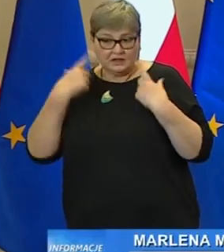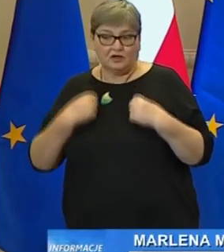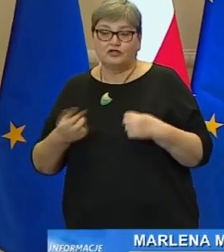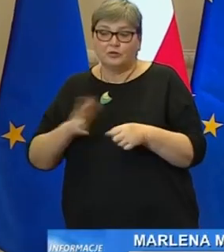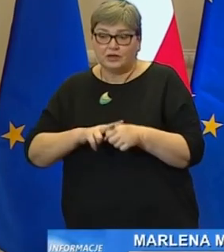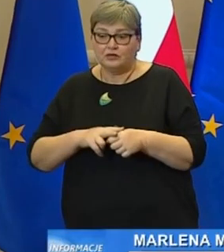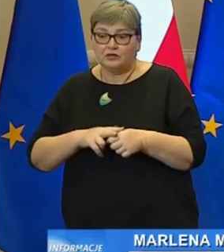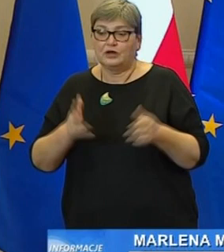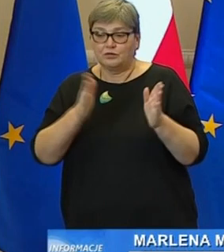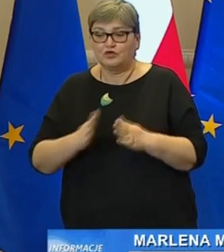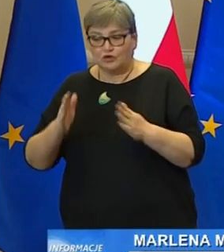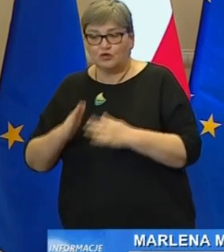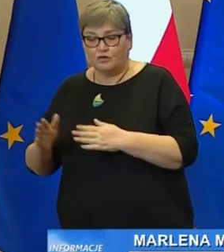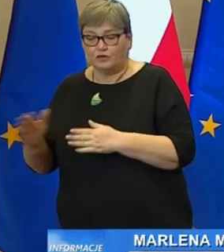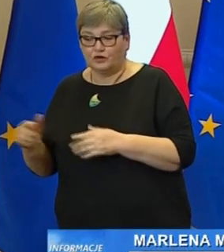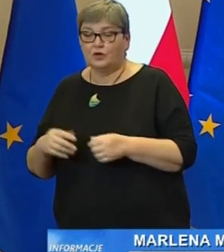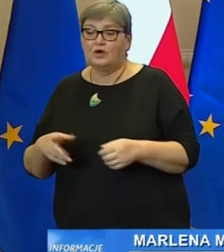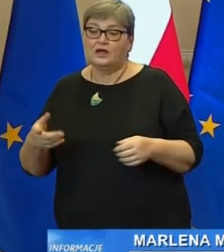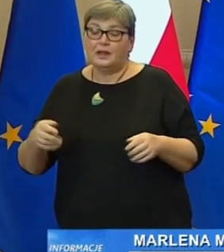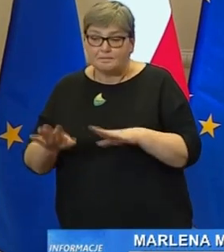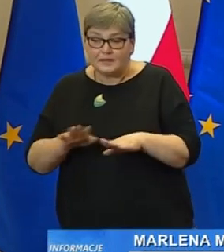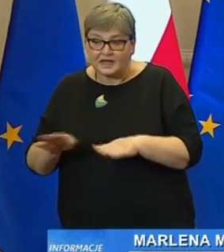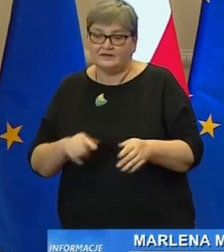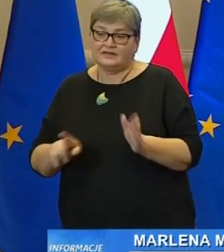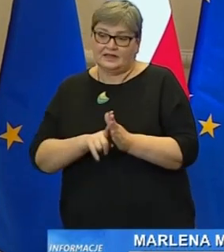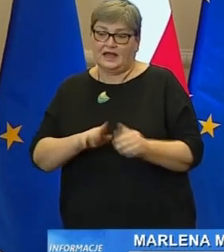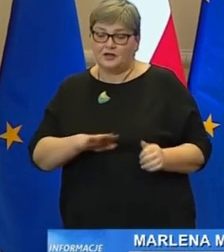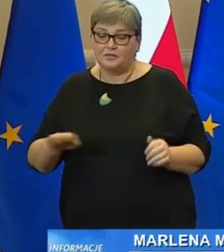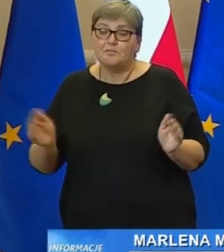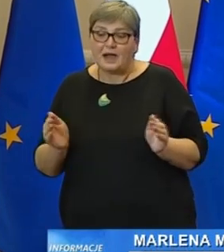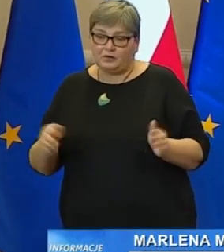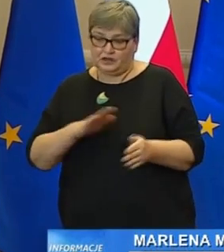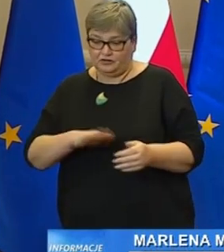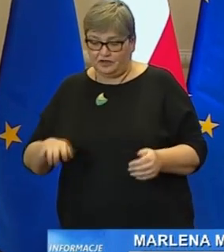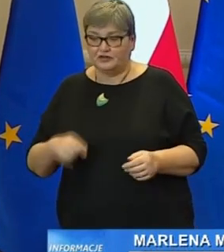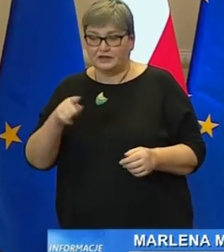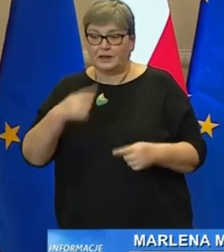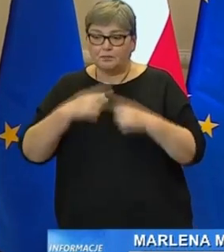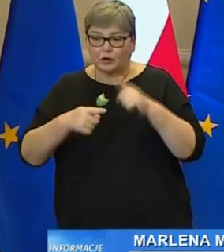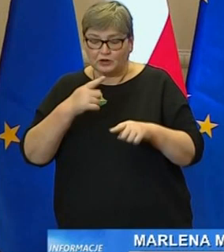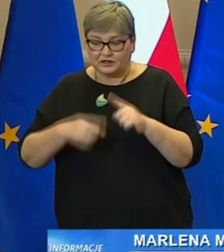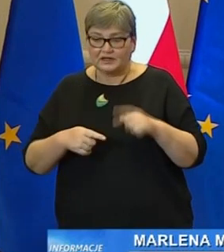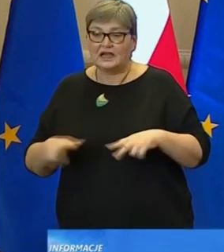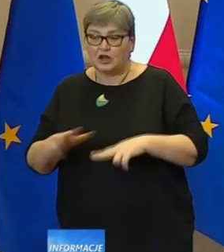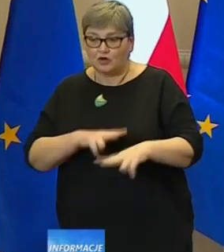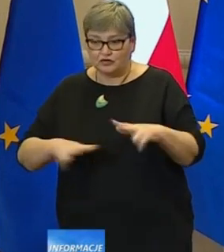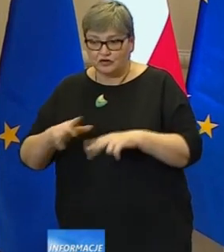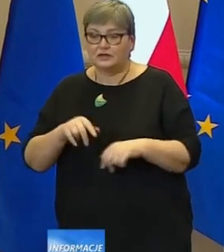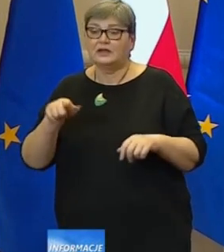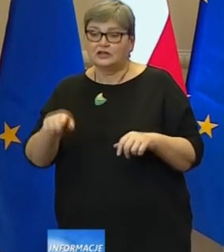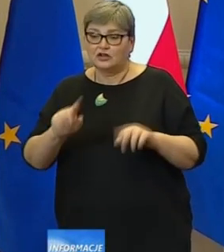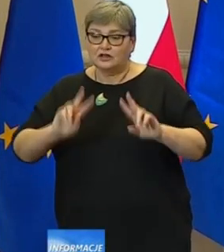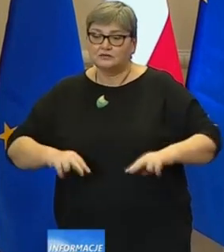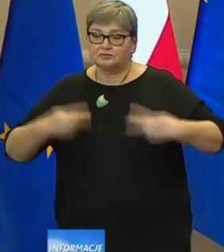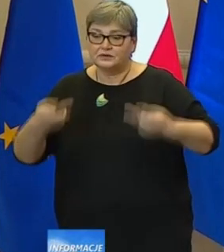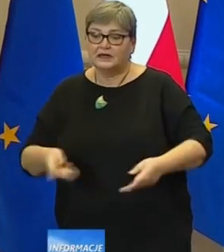Ta polityka prorodzinna to przede wszystkim przełożenie na konkretne efekty. I tym konkretnym efektem,